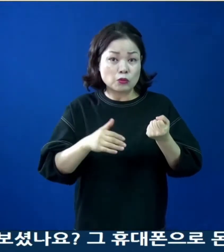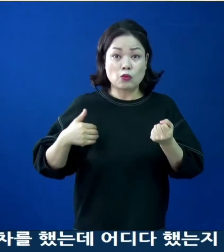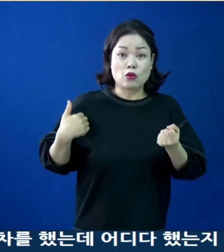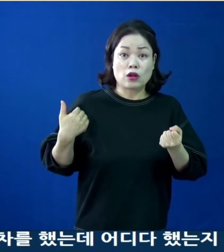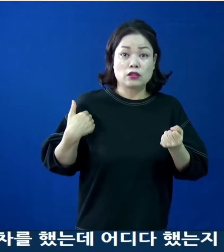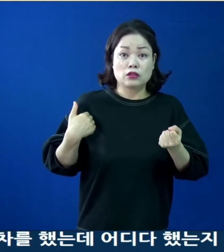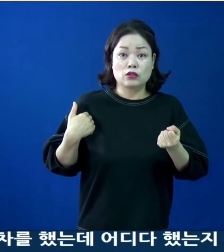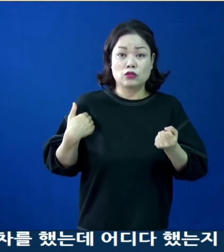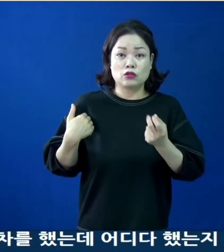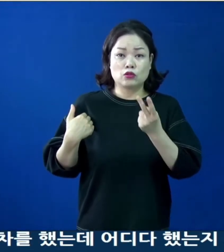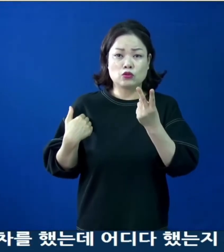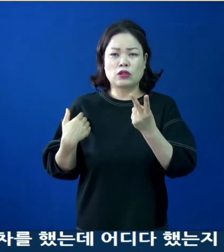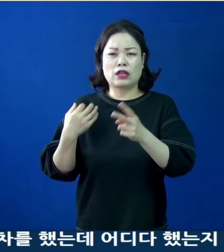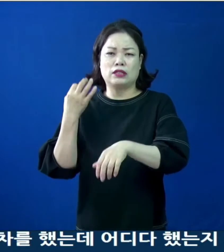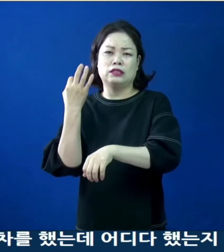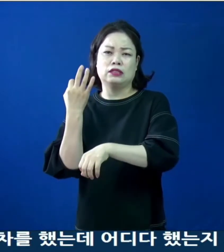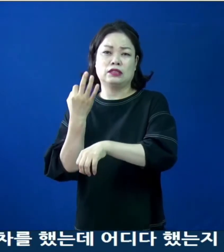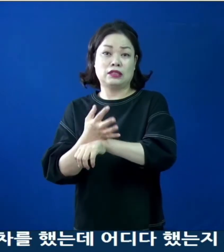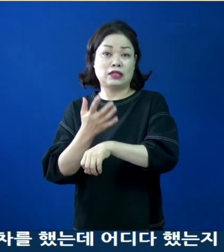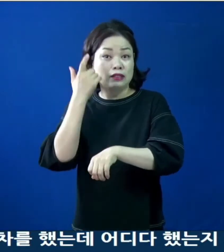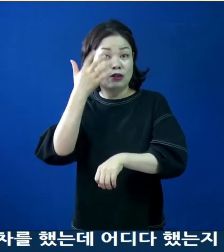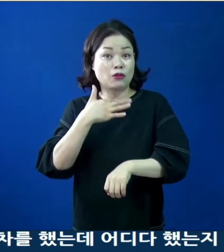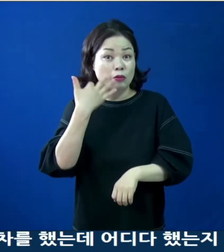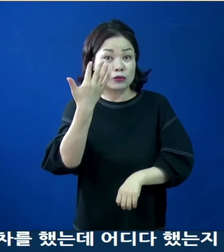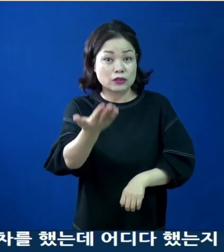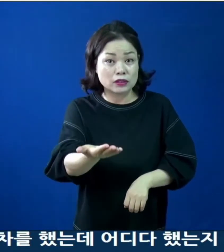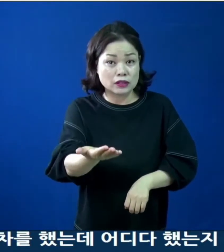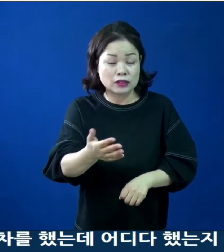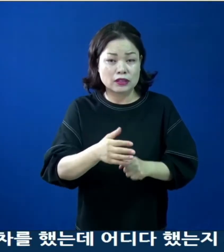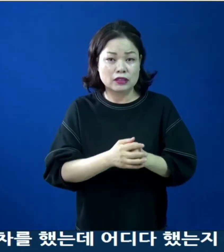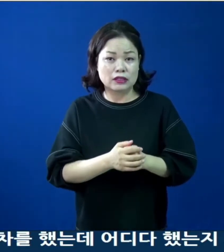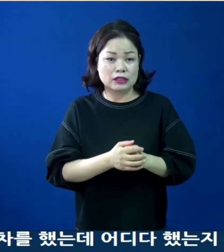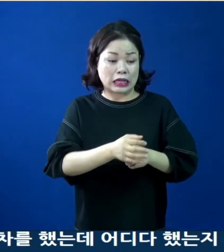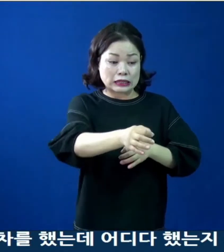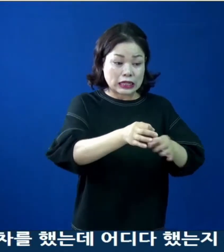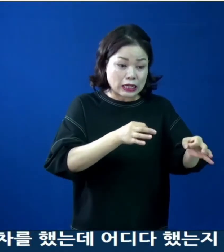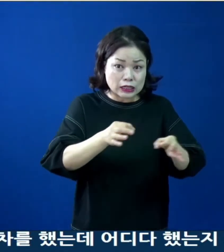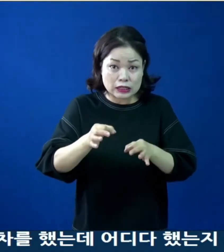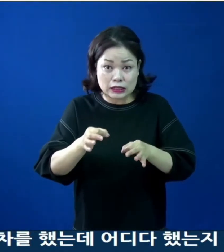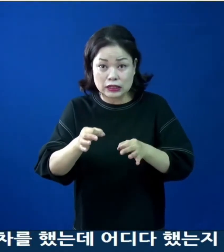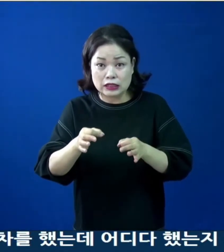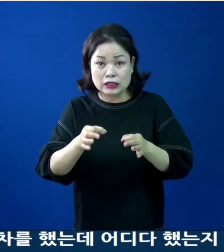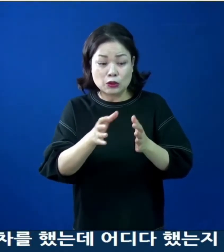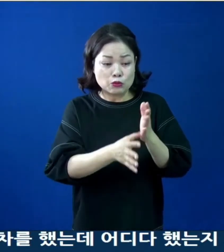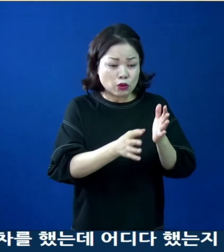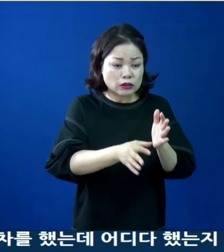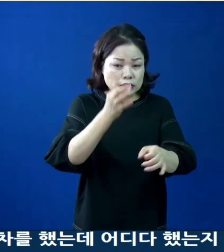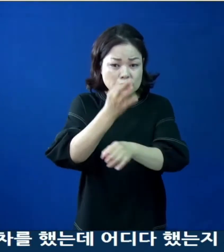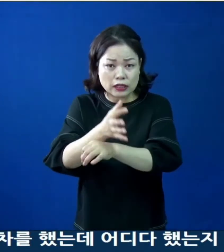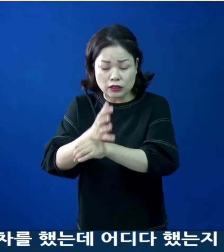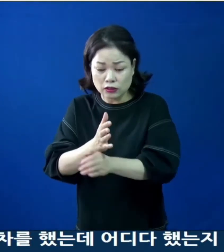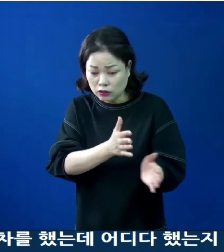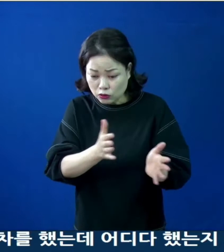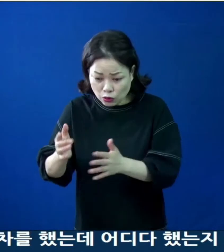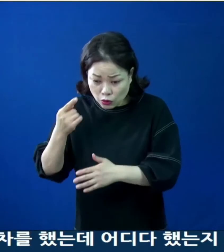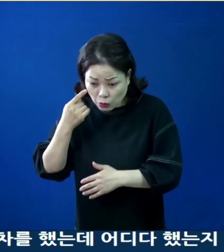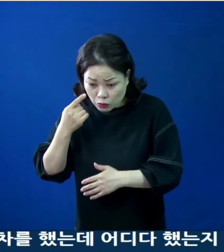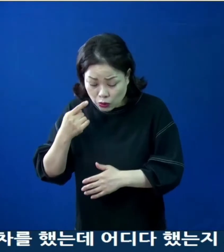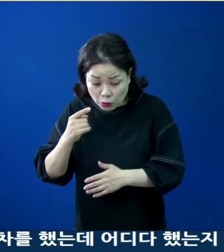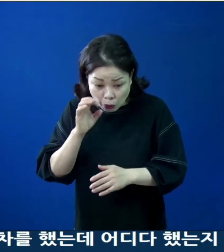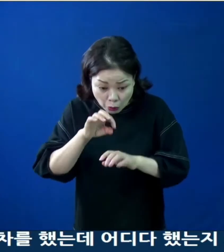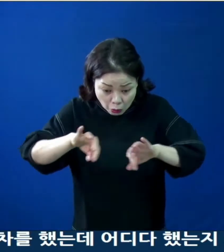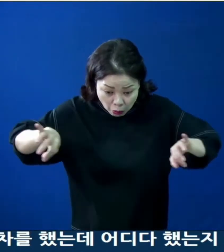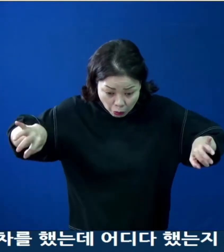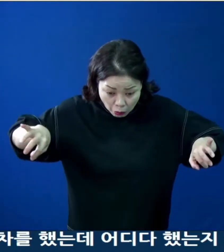몰라서 2개 구매하신 경험이 없으시나요? 장을 보다가 장을 본 것을 정리를 했는데